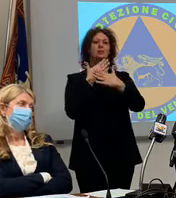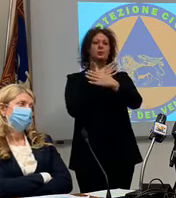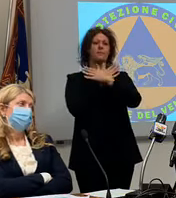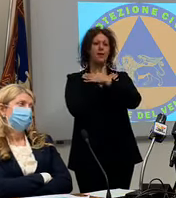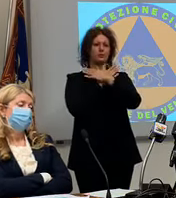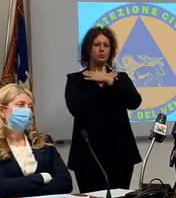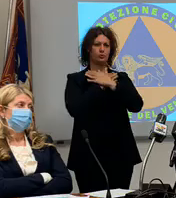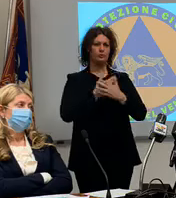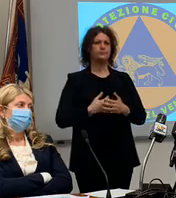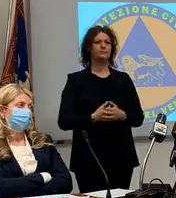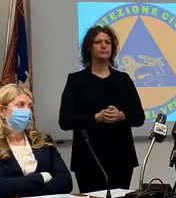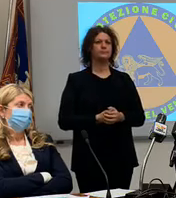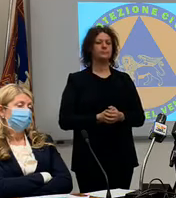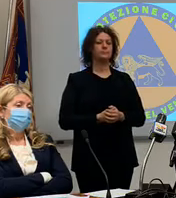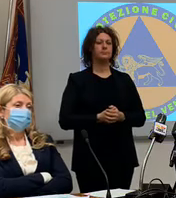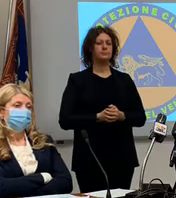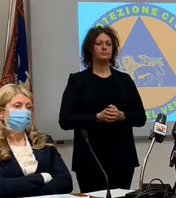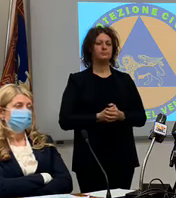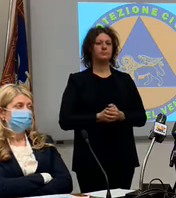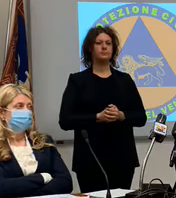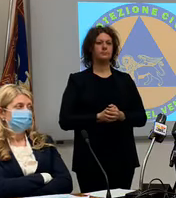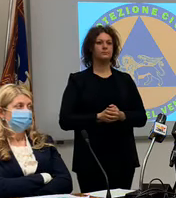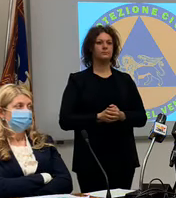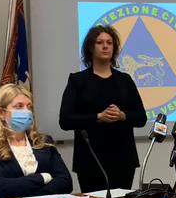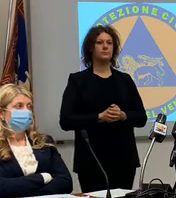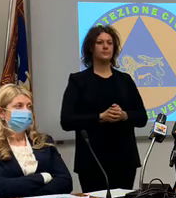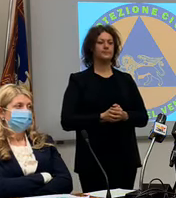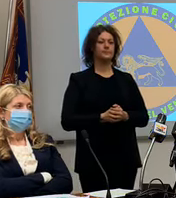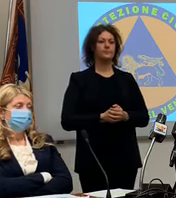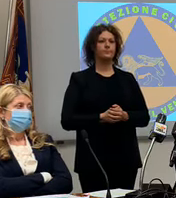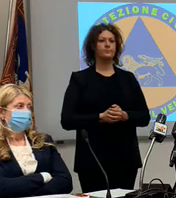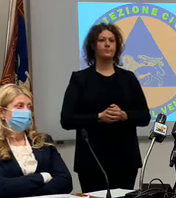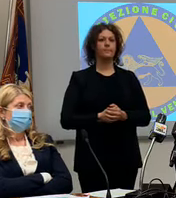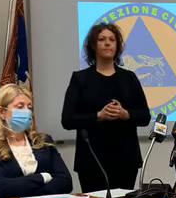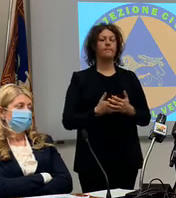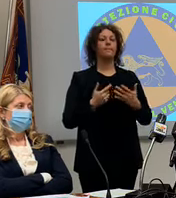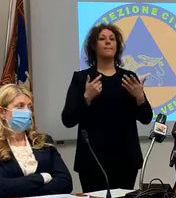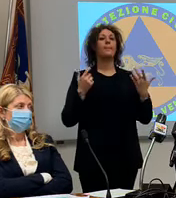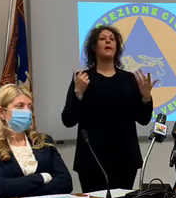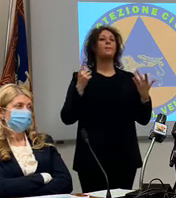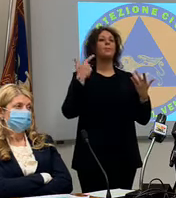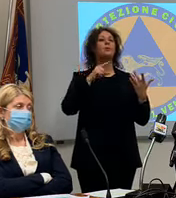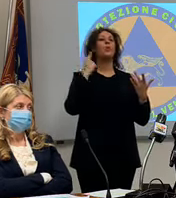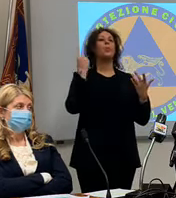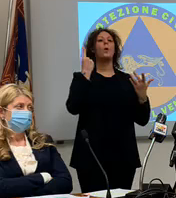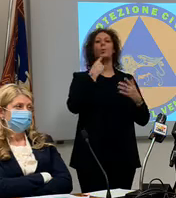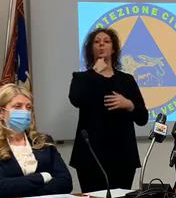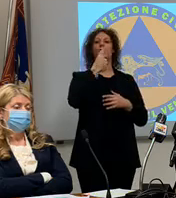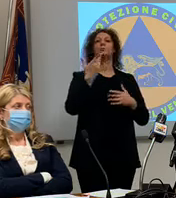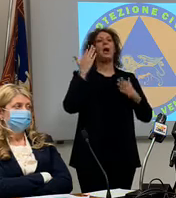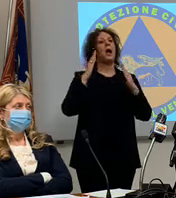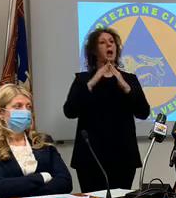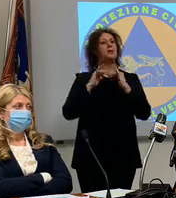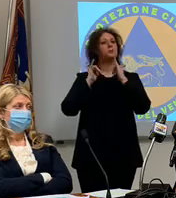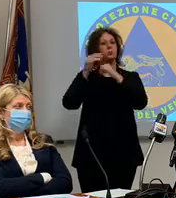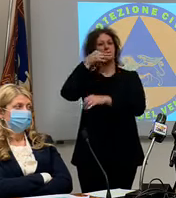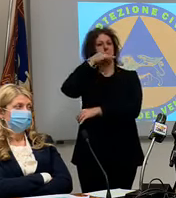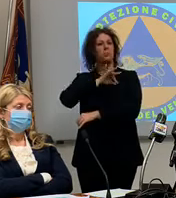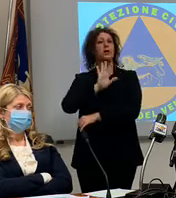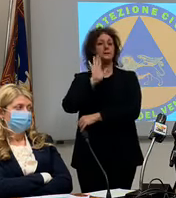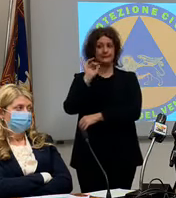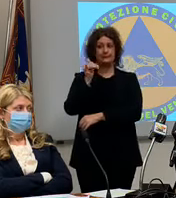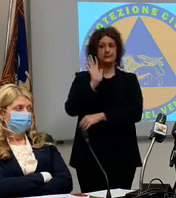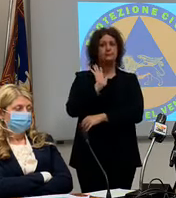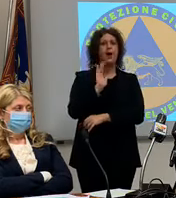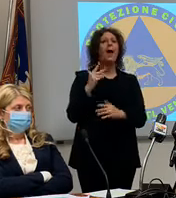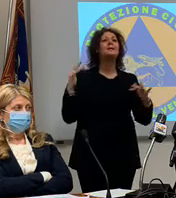qualcuno dice che non si possono non si può fare ragionamenti sugli assembramenti perché si possono fare forse Vabbè qualche episodio